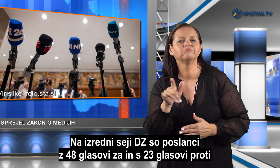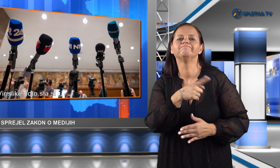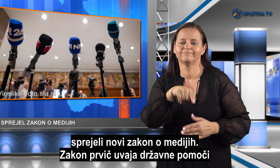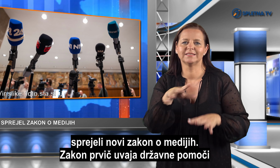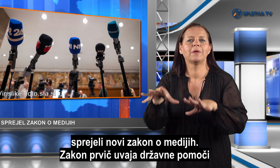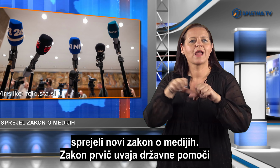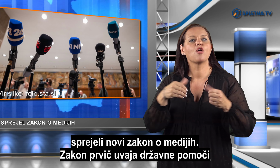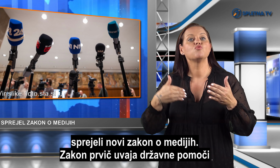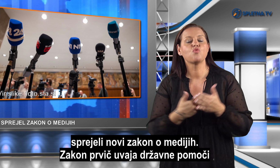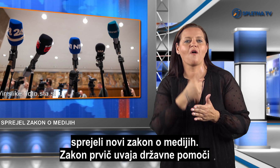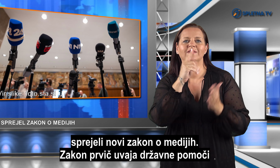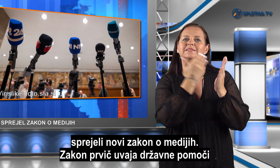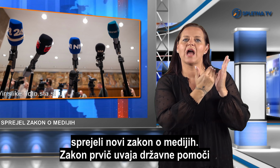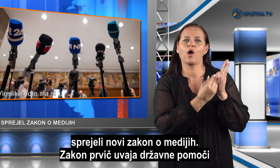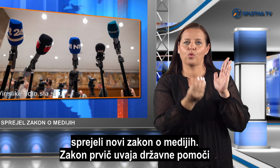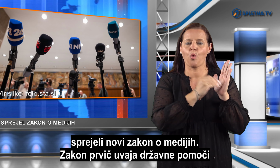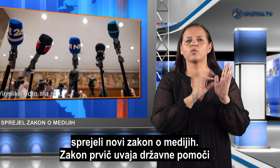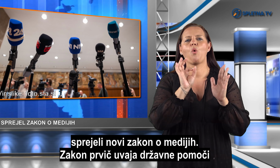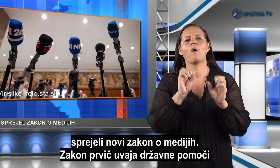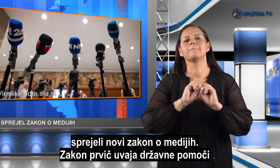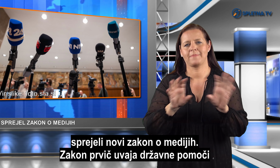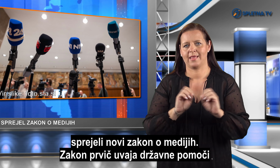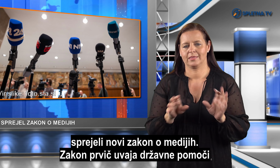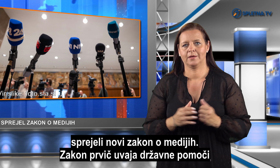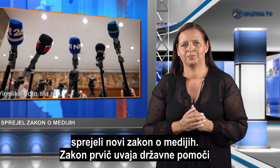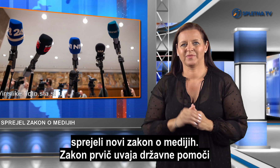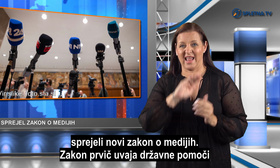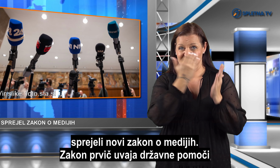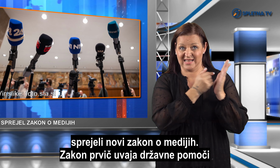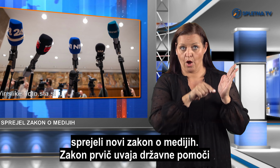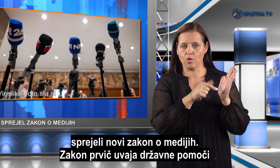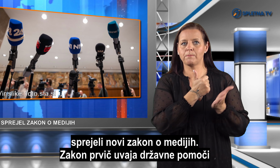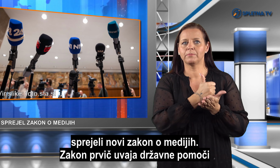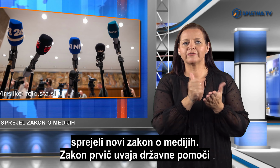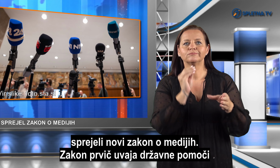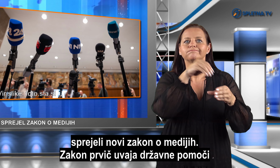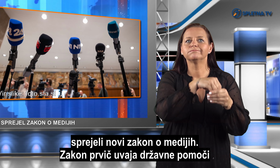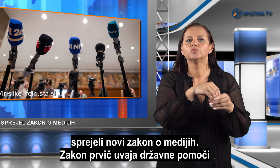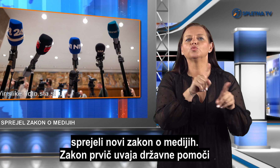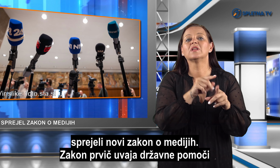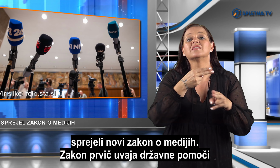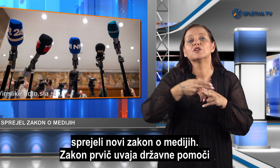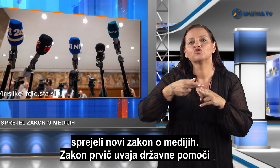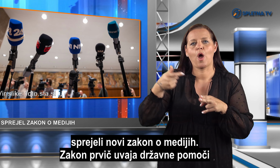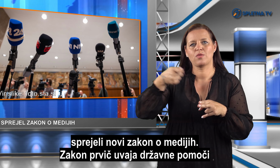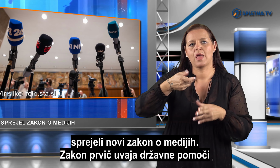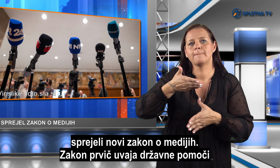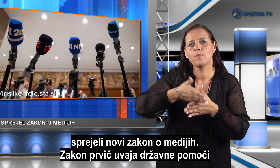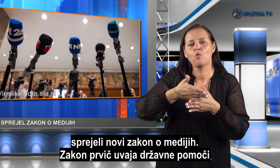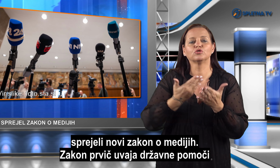glasovi proti sprejeli novi zakon o medijih. Zakon prvič uvaja državne pomoči za medije,